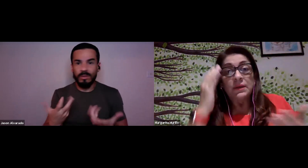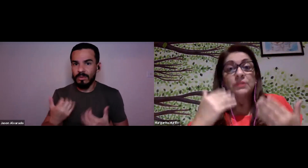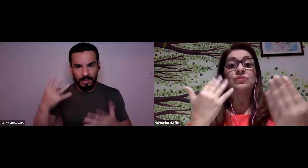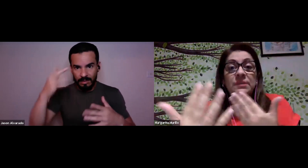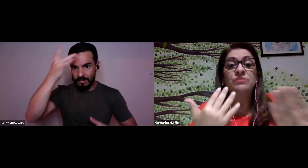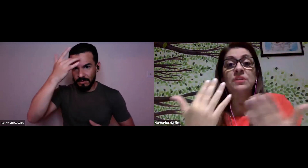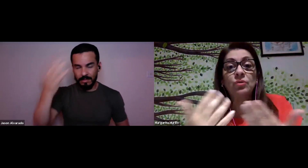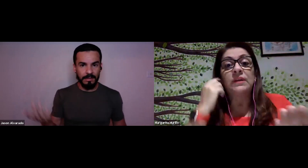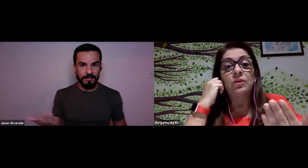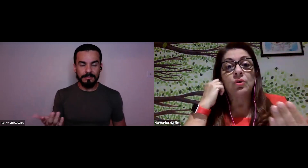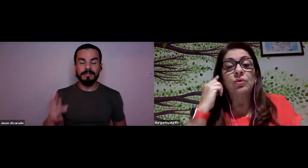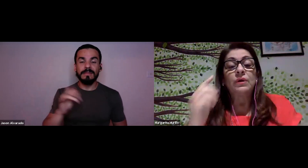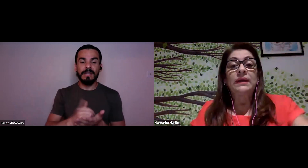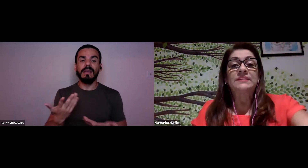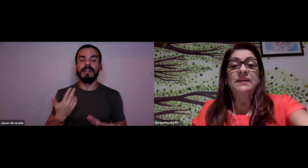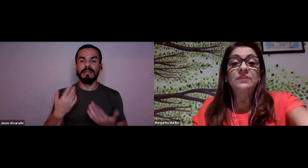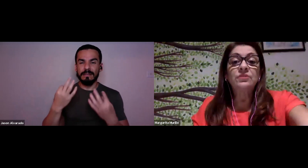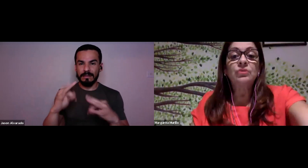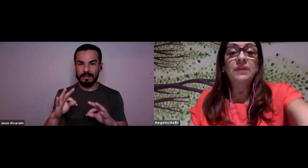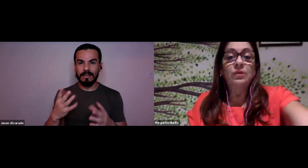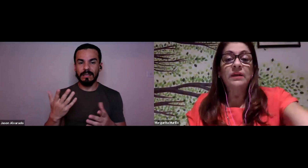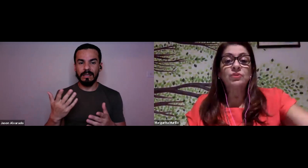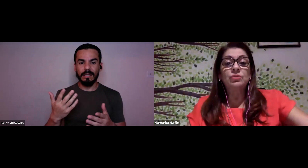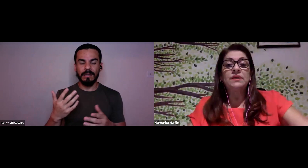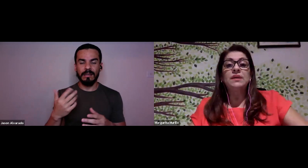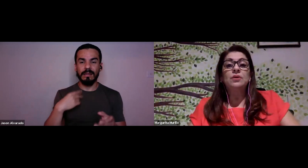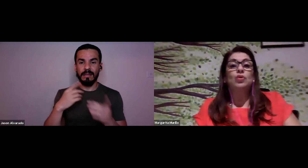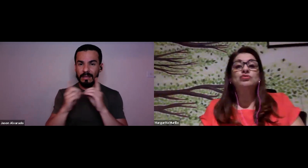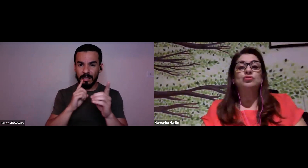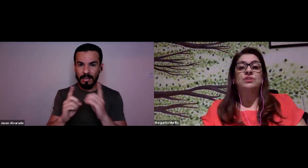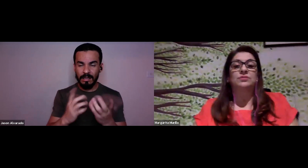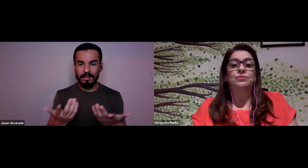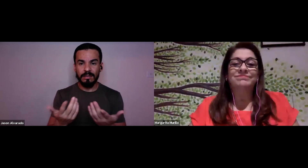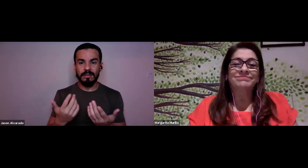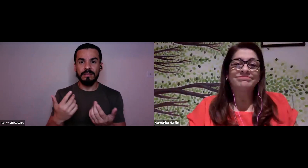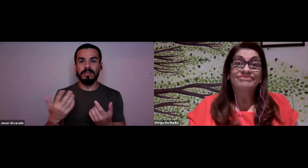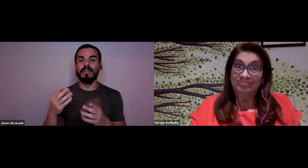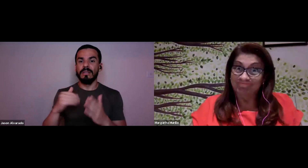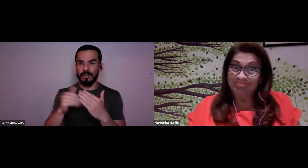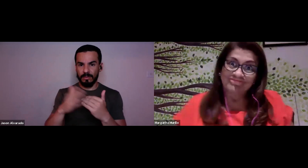entonces hemos tenido que irlo estando dialogando y construyendo